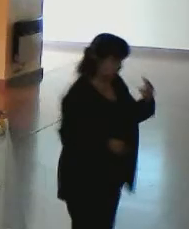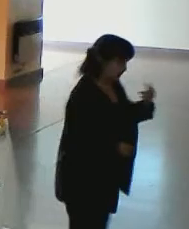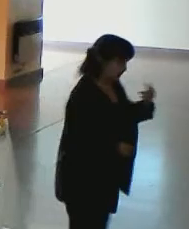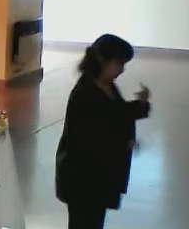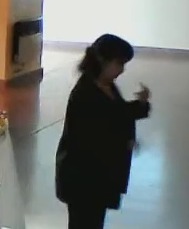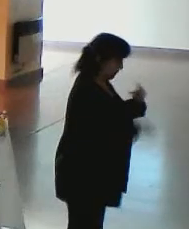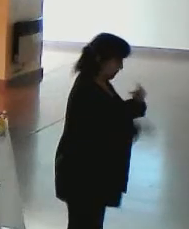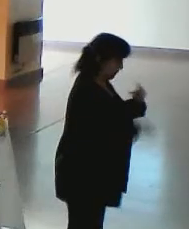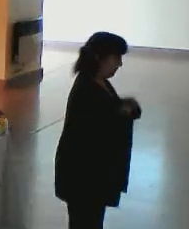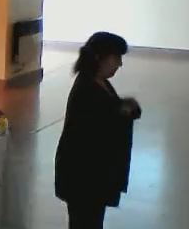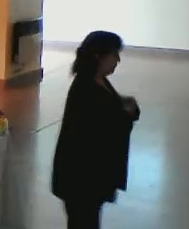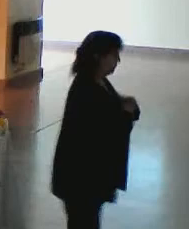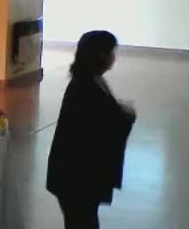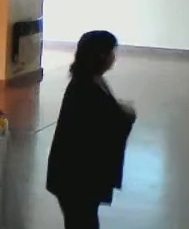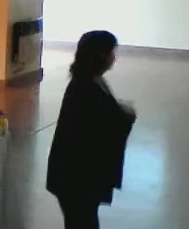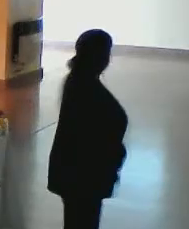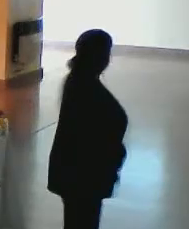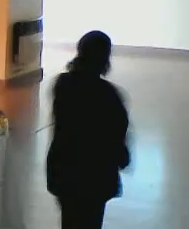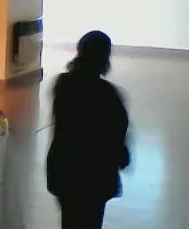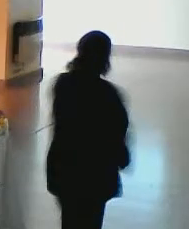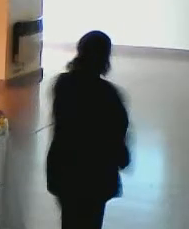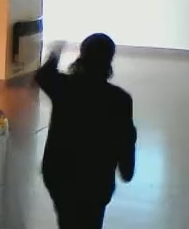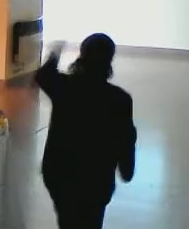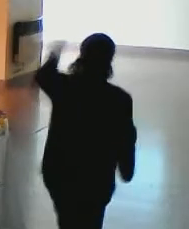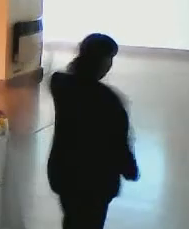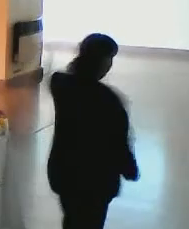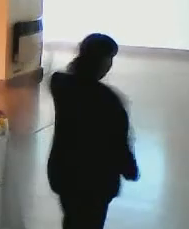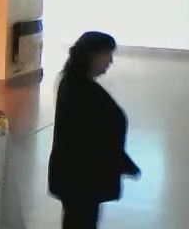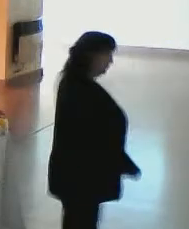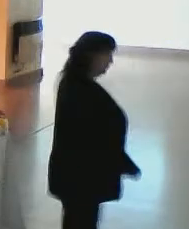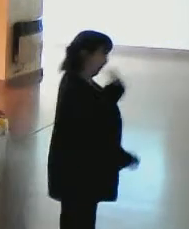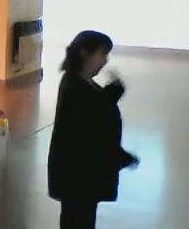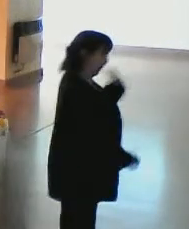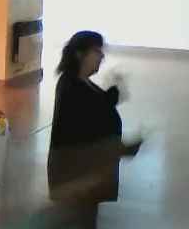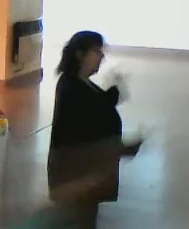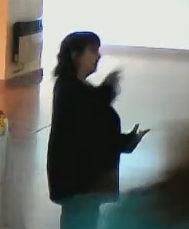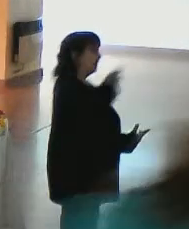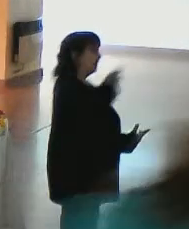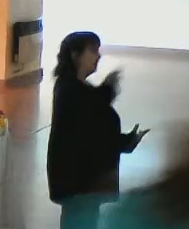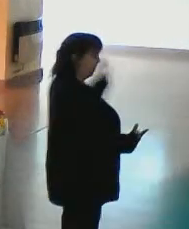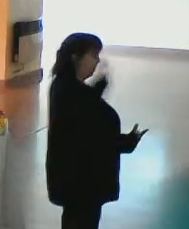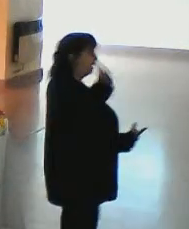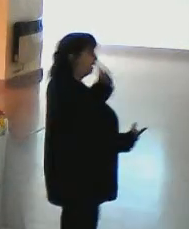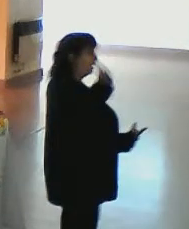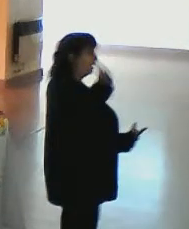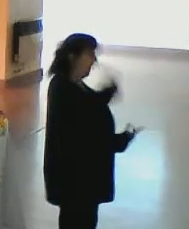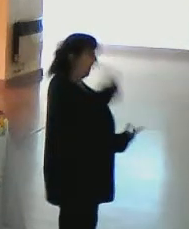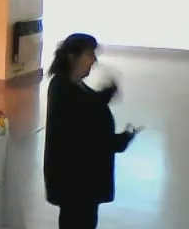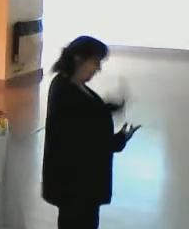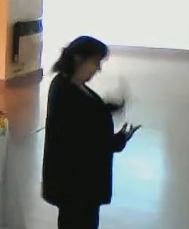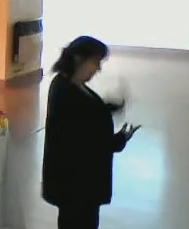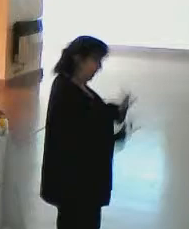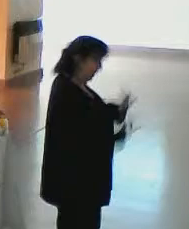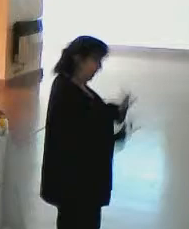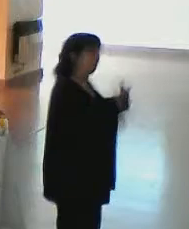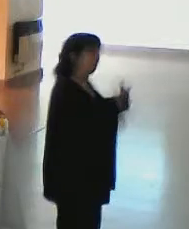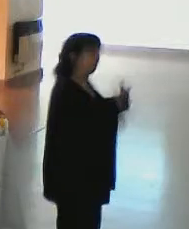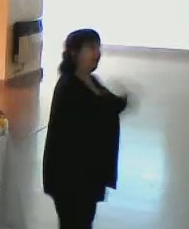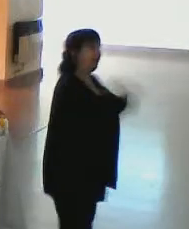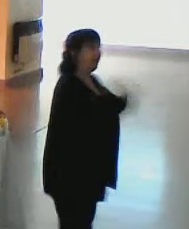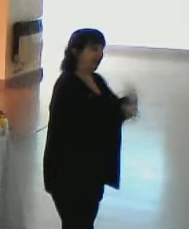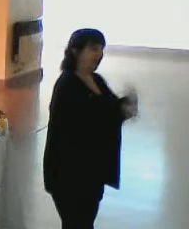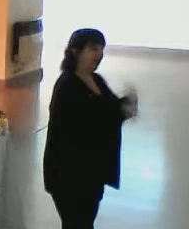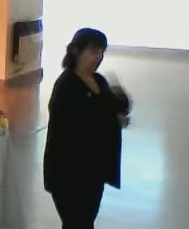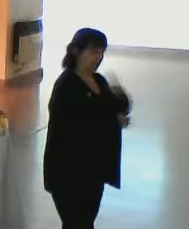las dimensiones biopsicosociales de estas personas, respetando la multiculturalidad y mejorando la calidad de vida.